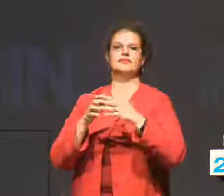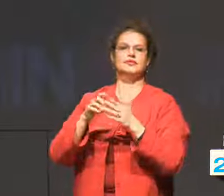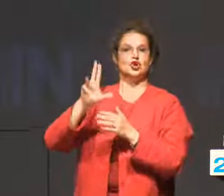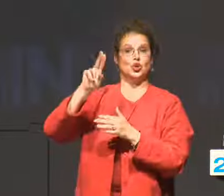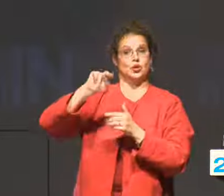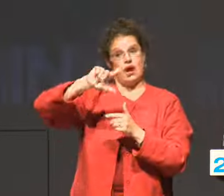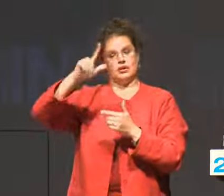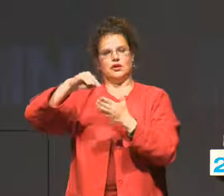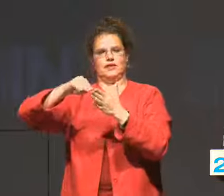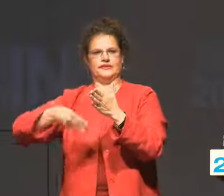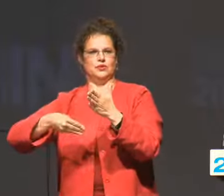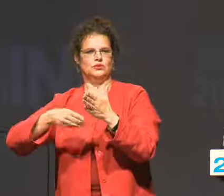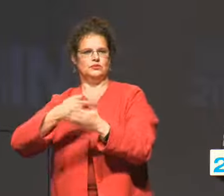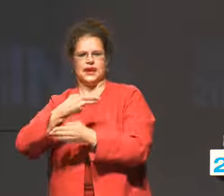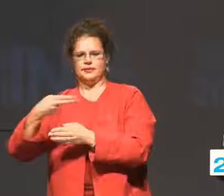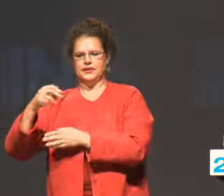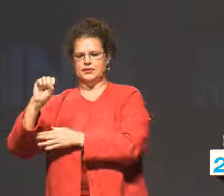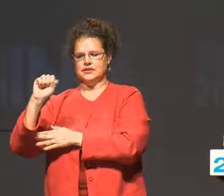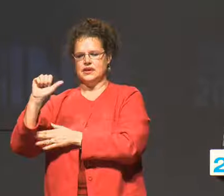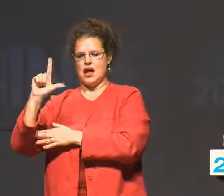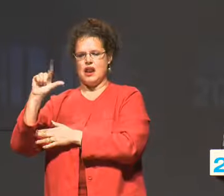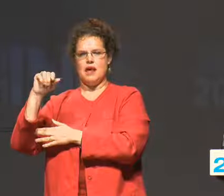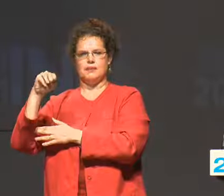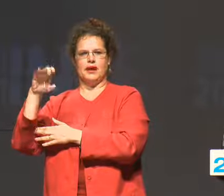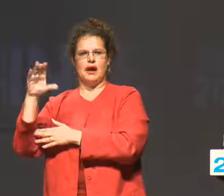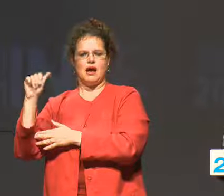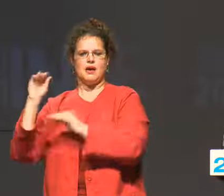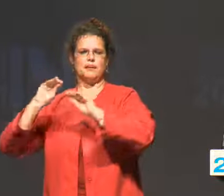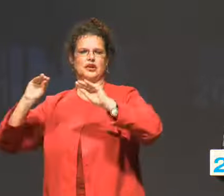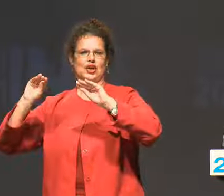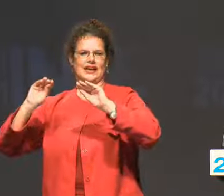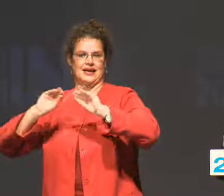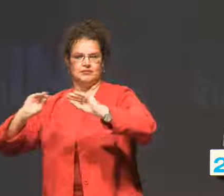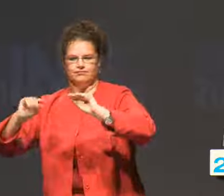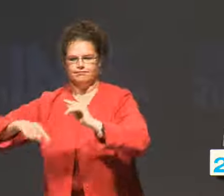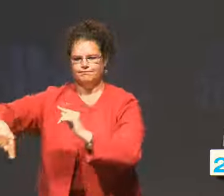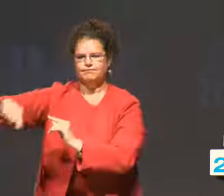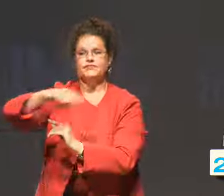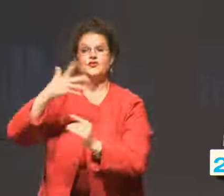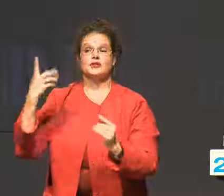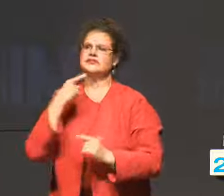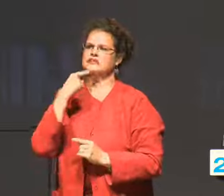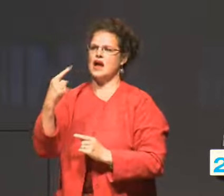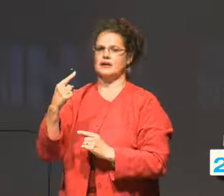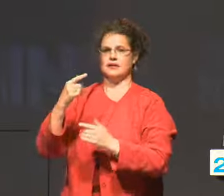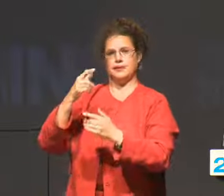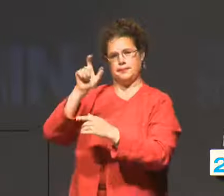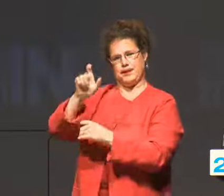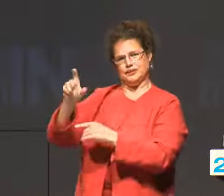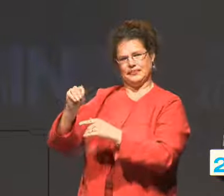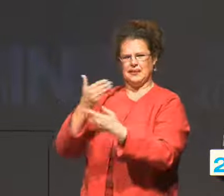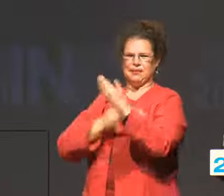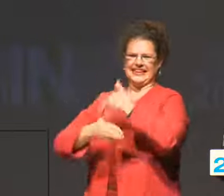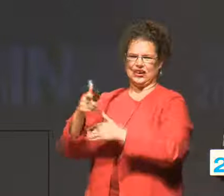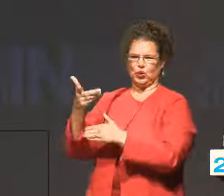Dann eine weitere wichtige Bewegung ist auch noch die Erklärung von Salamanca zur